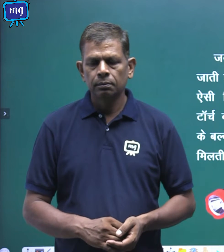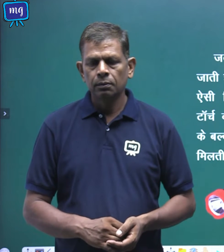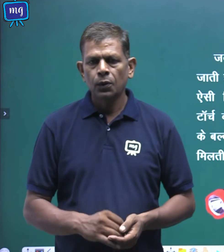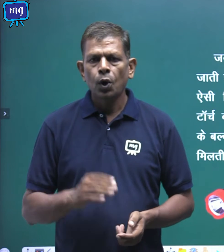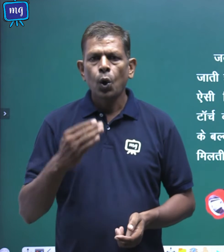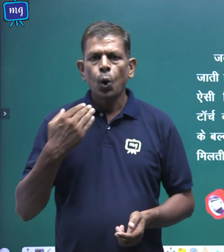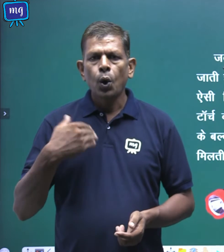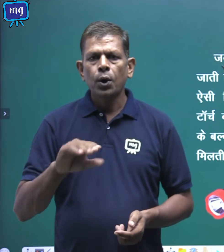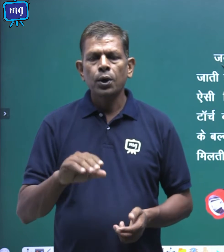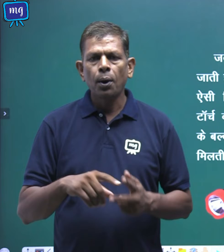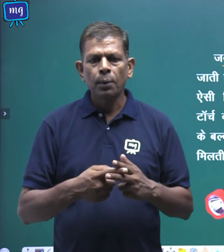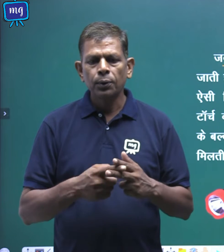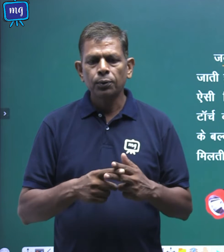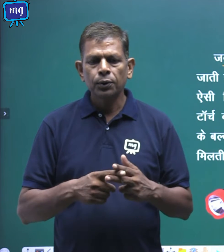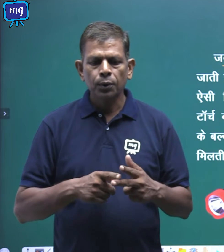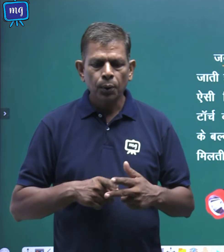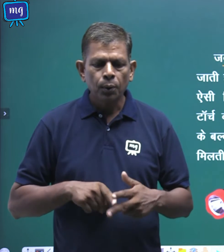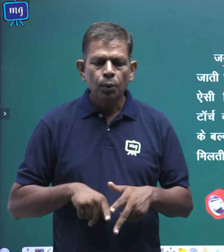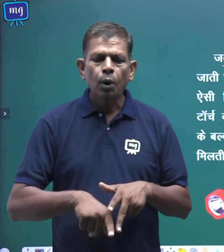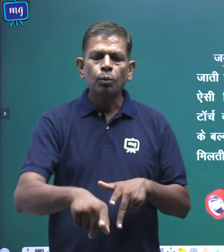जब विद्युत की आपूर्ति